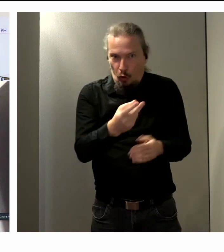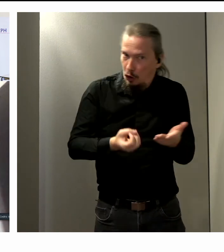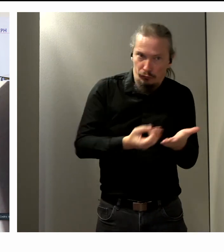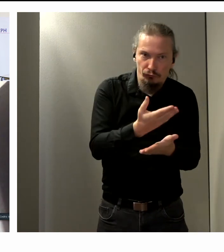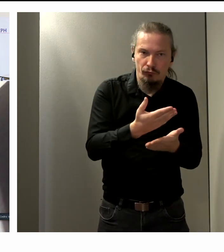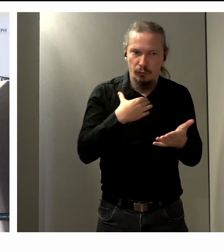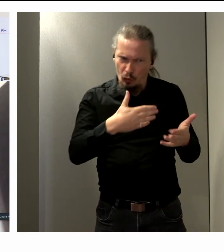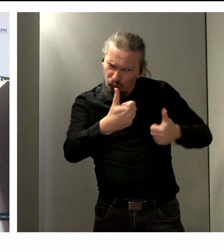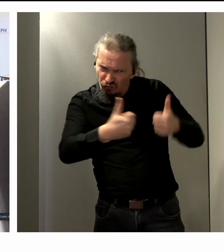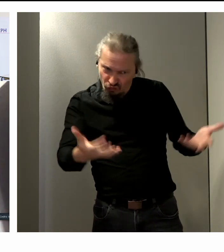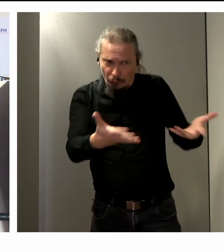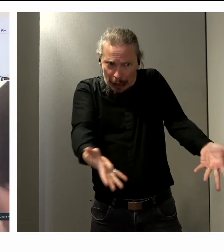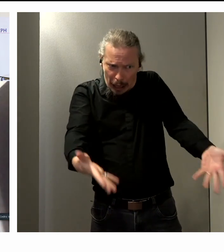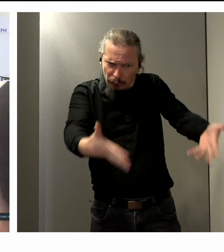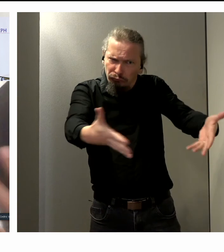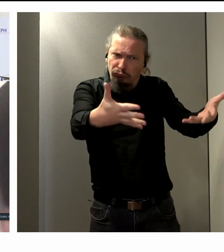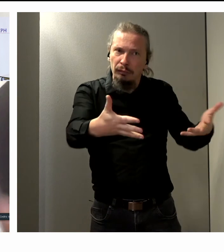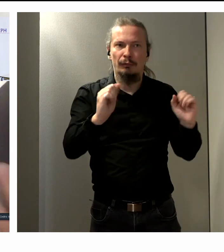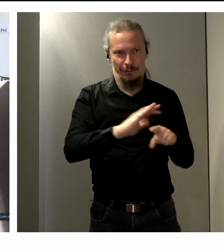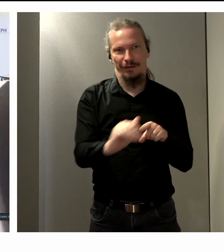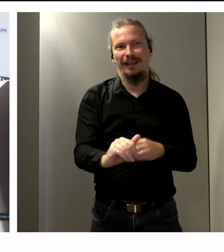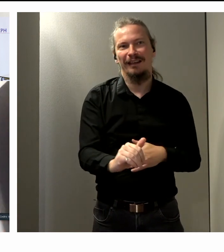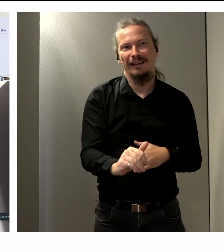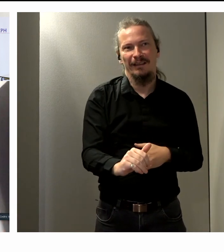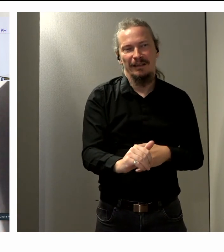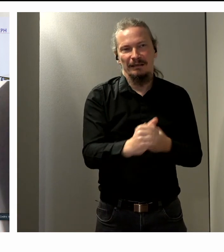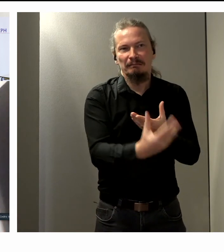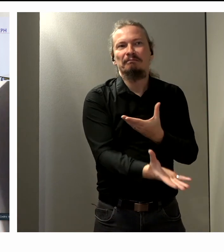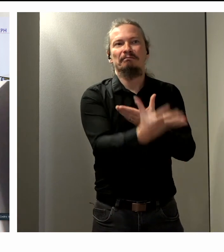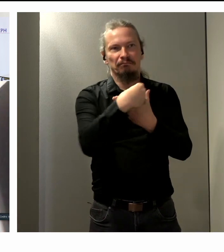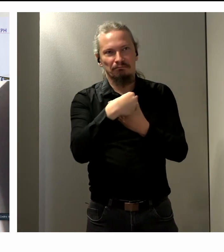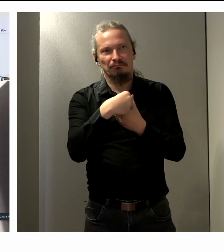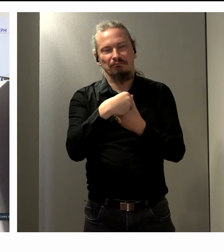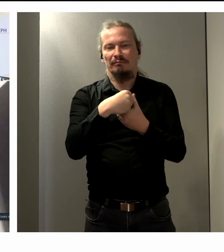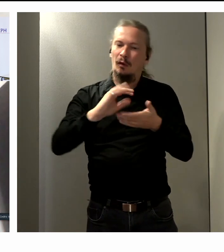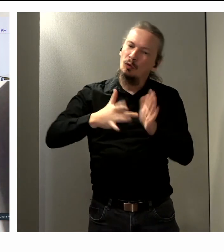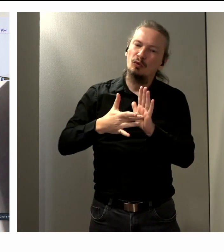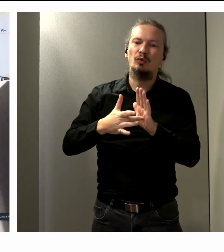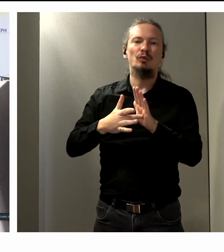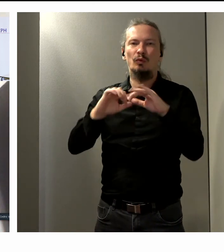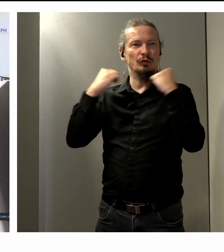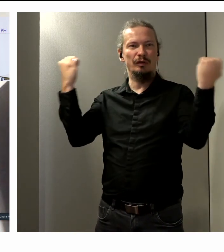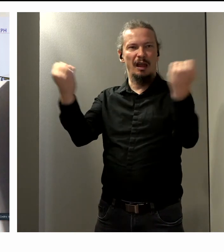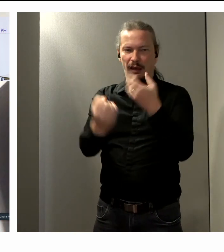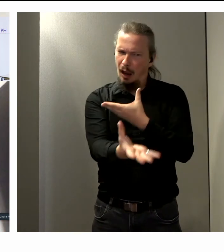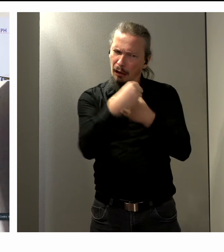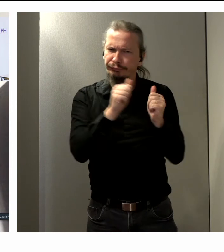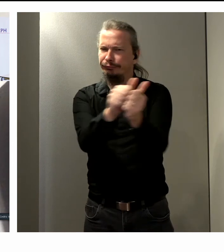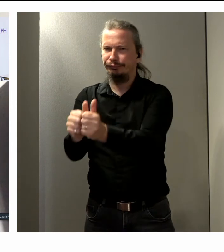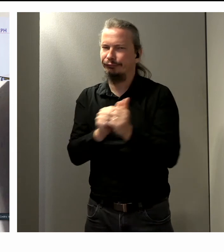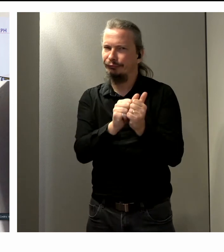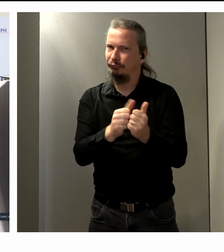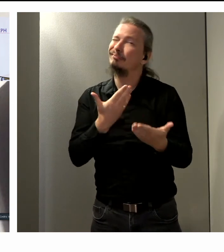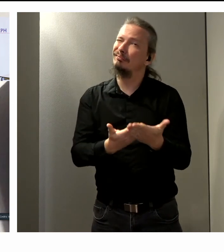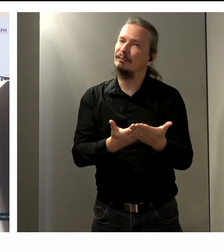la challenger en cas de besoin, participer à l'ensemble de toutes les tâches de la société. Je me souviens